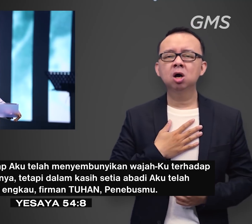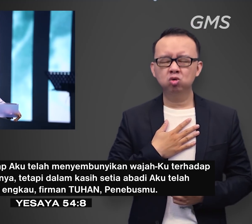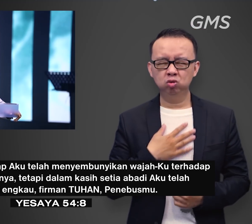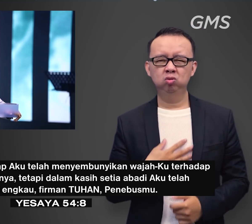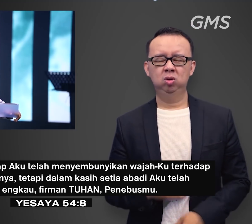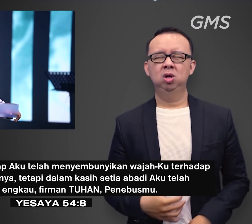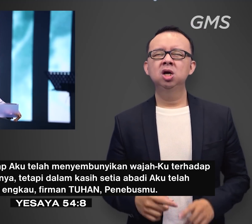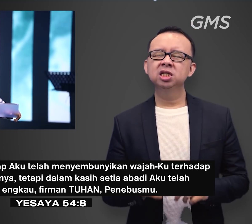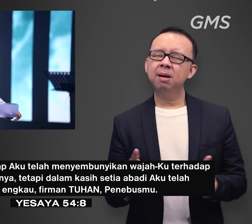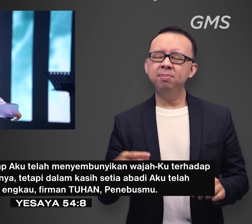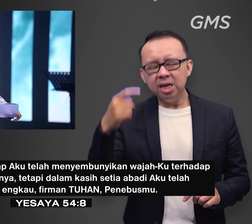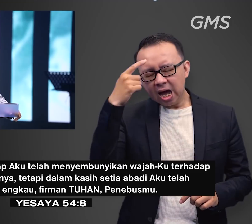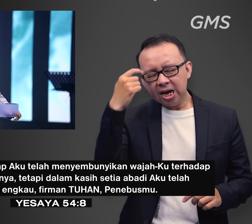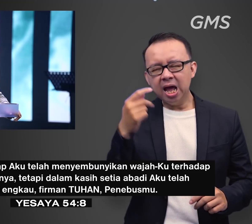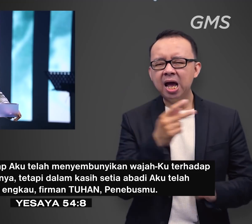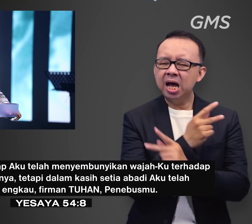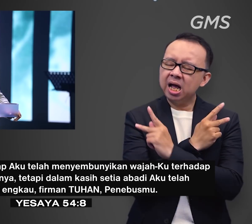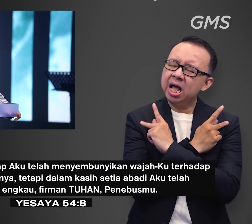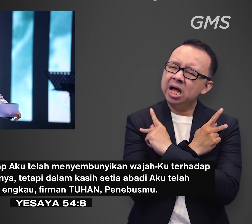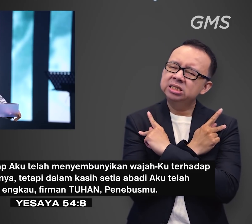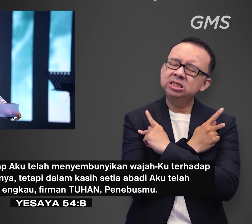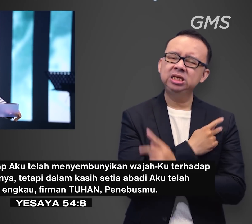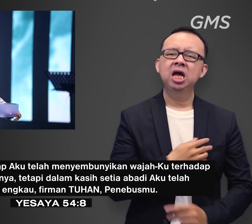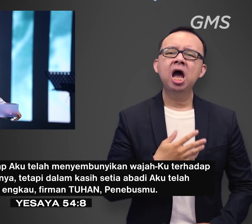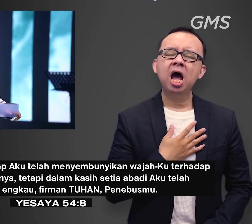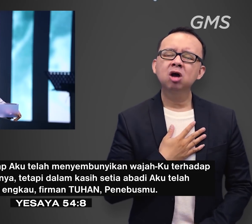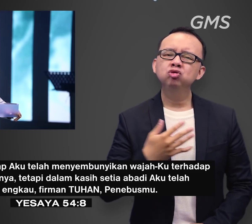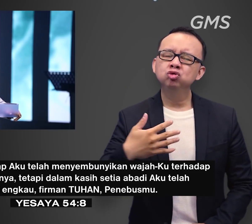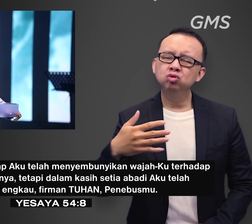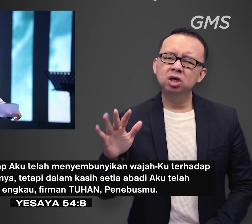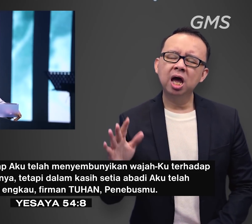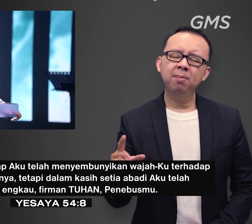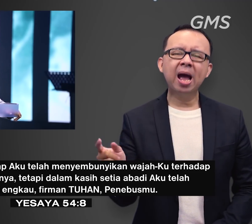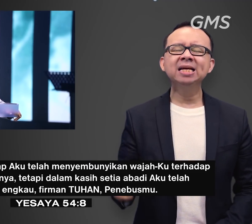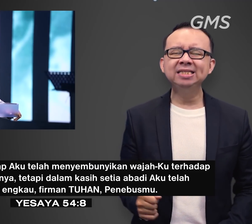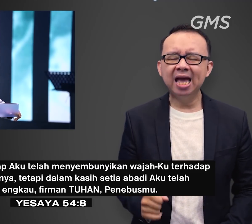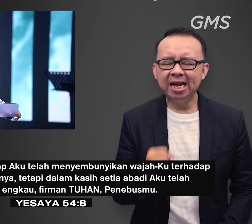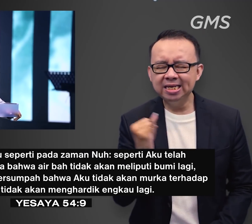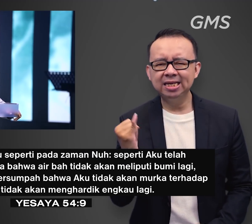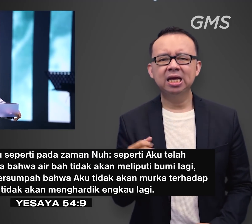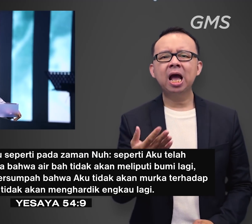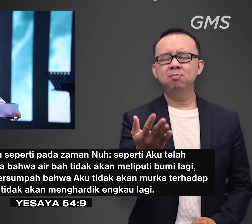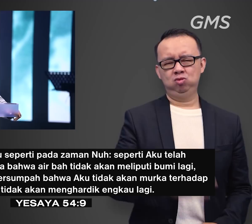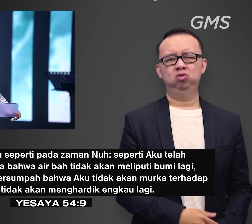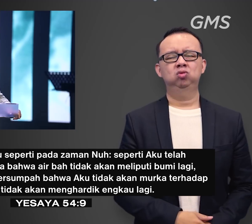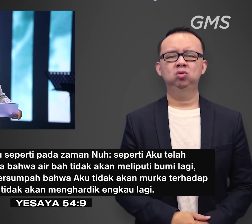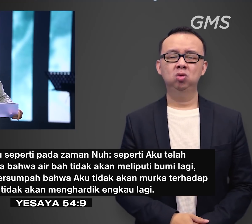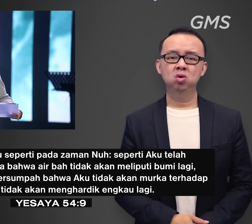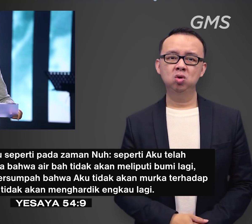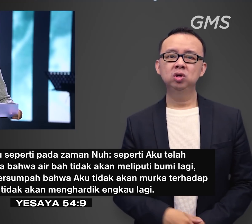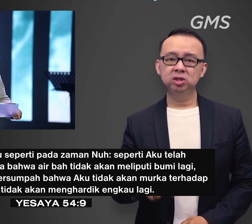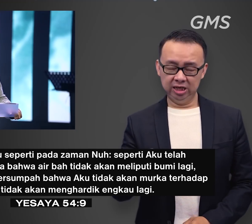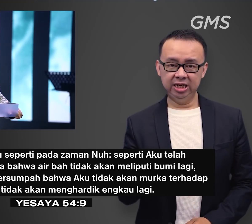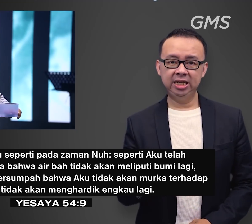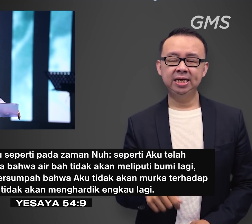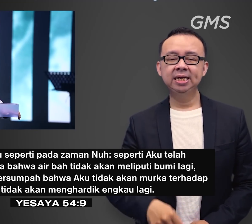Tetapi dalam kasih setia abadi, aku telah mengasihani engkau. Firman Tuhan penebusmu. Keadaan ini bagiku